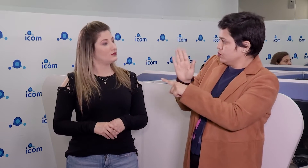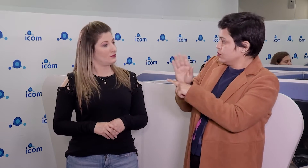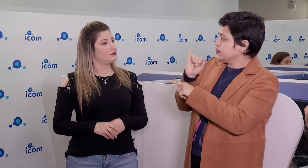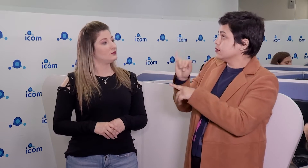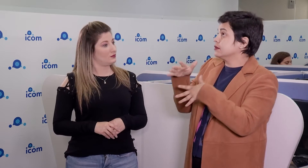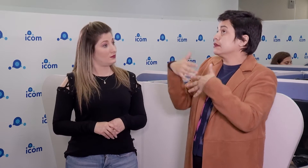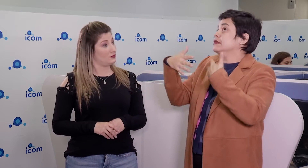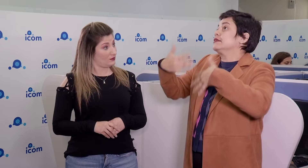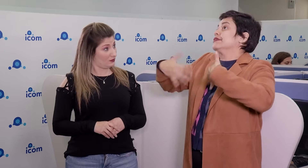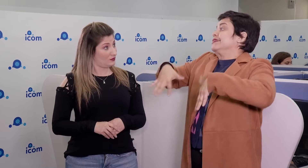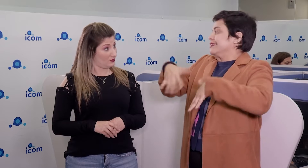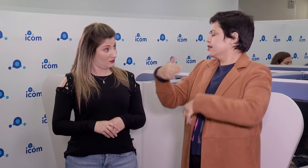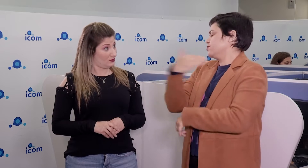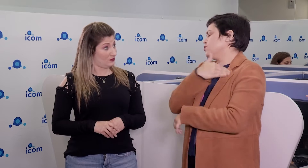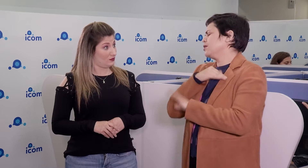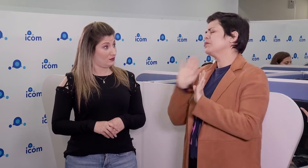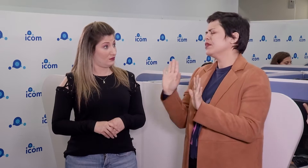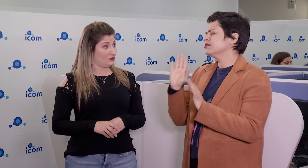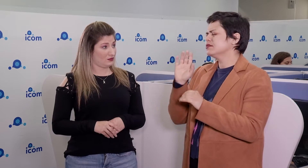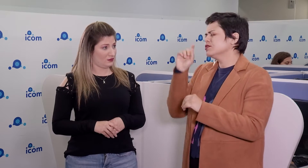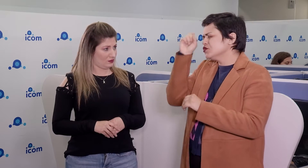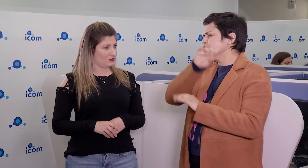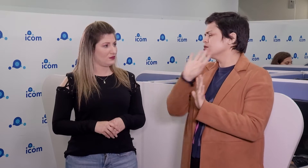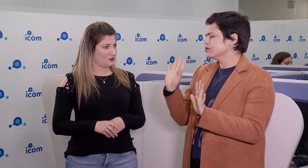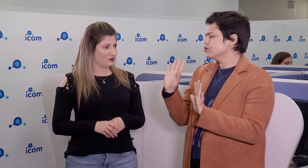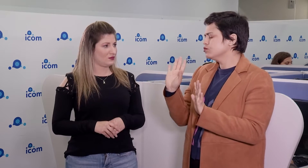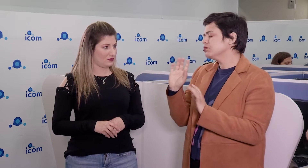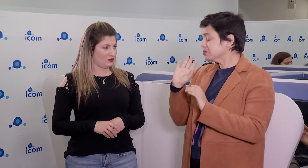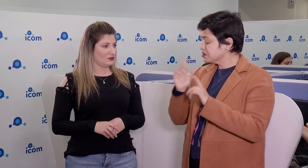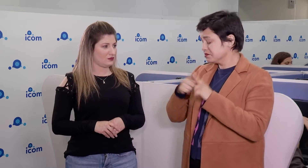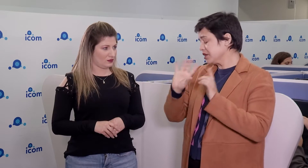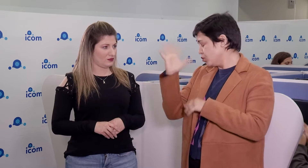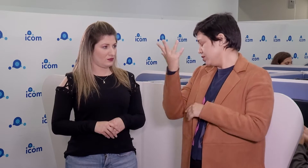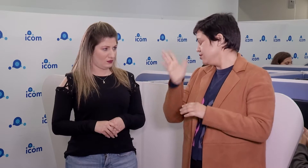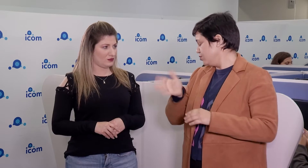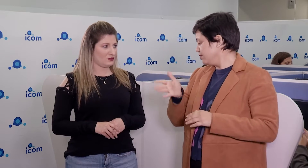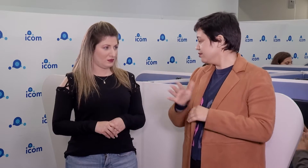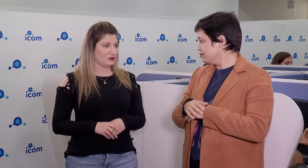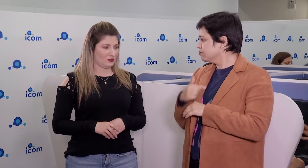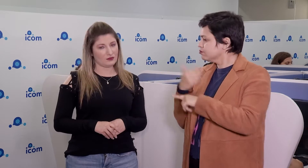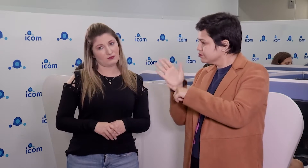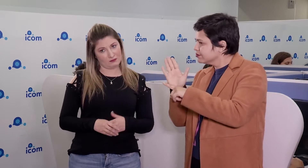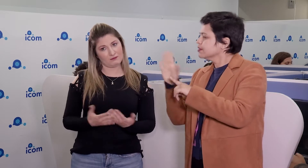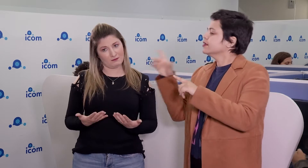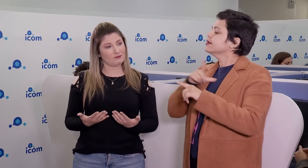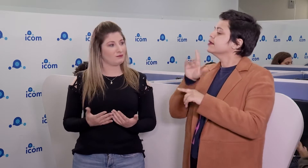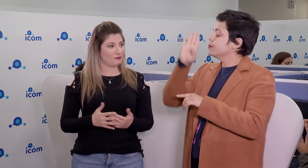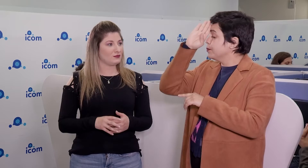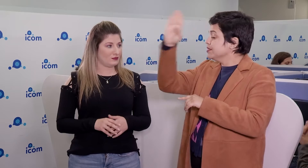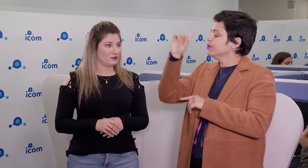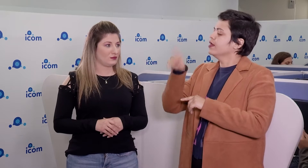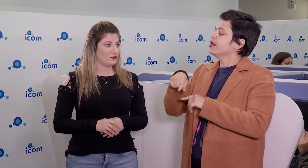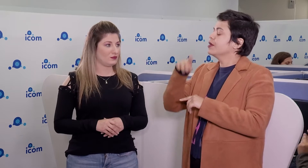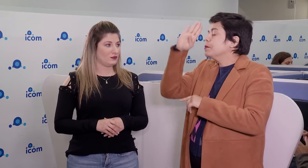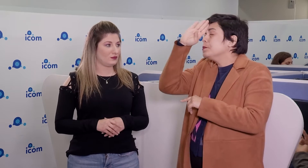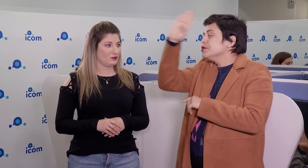supervisor e muitas vezes me chamam sim, mas é muito difícil de acontecer. Mas já aconteceu sim. Pode acontecer, né? Depende da linguagem que esse